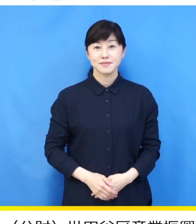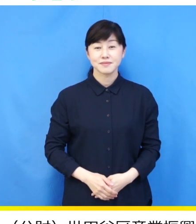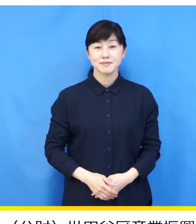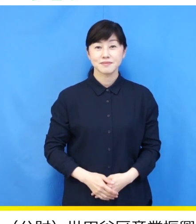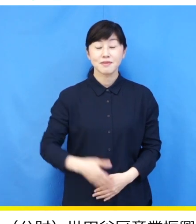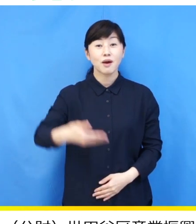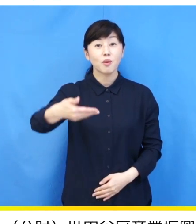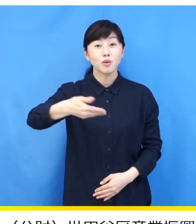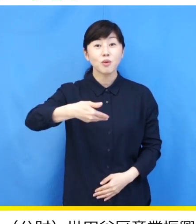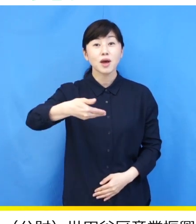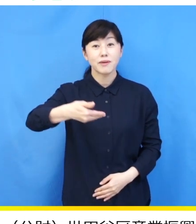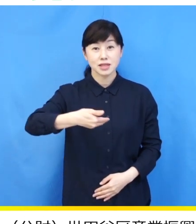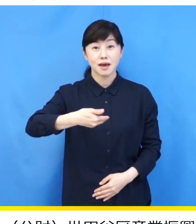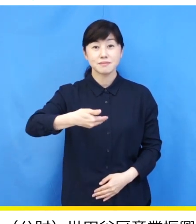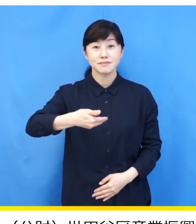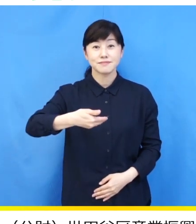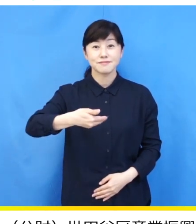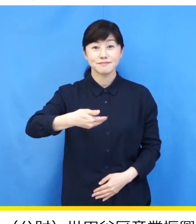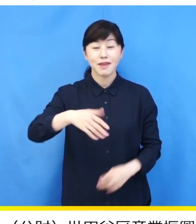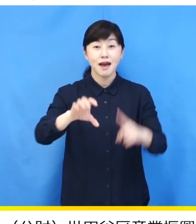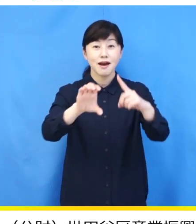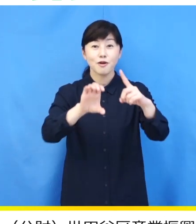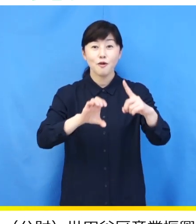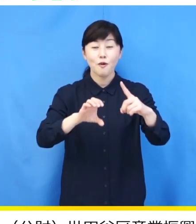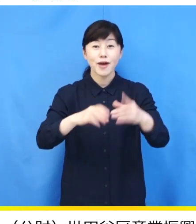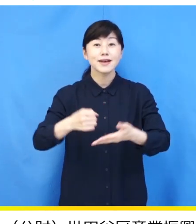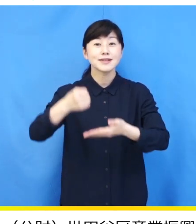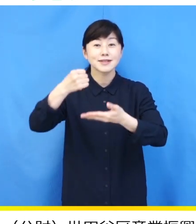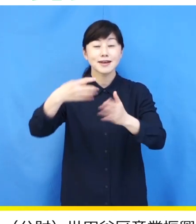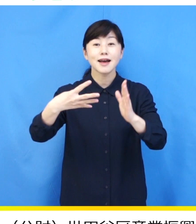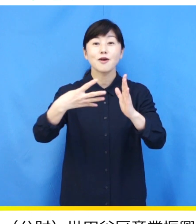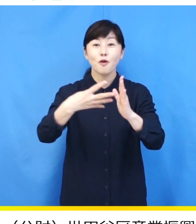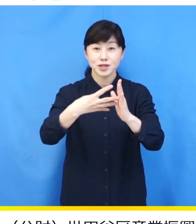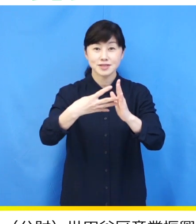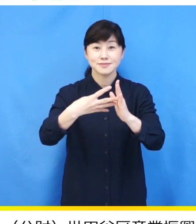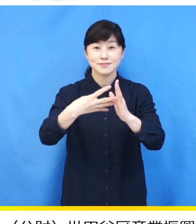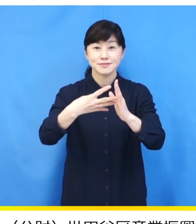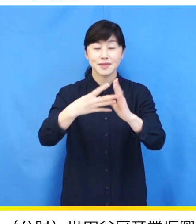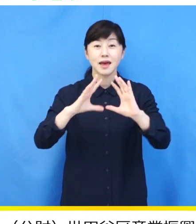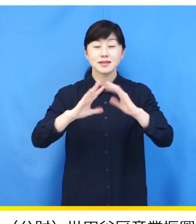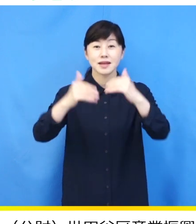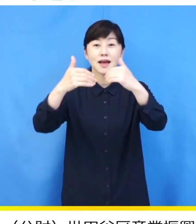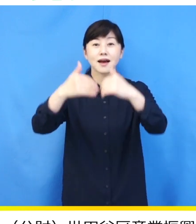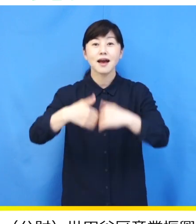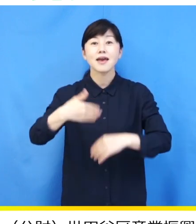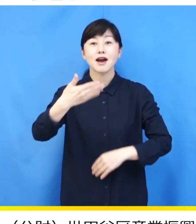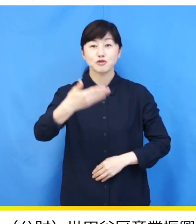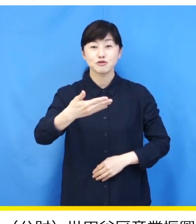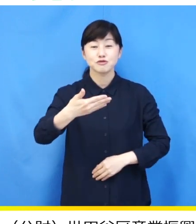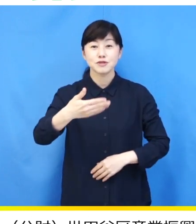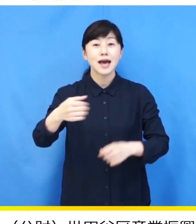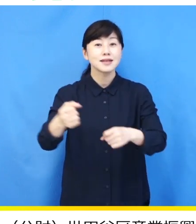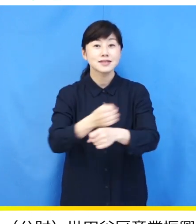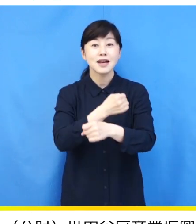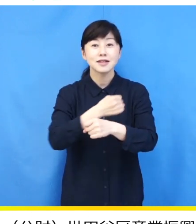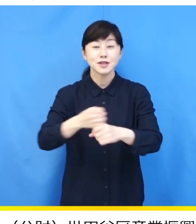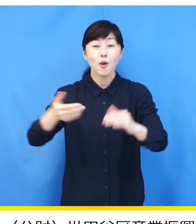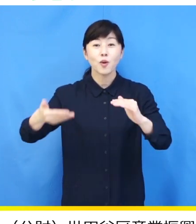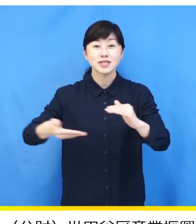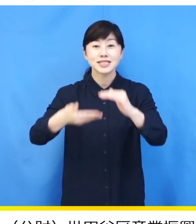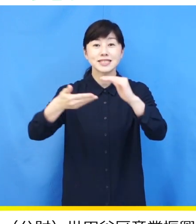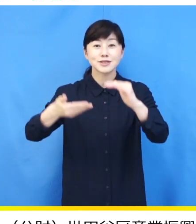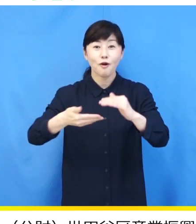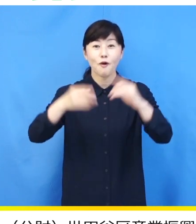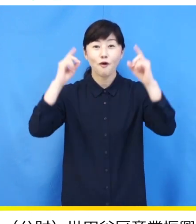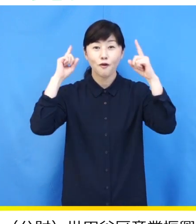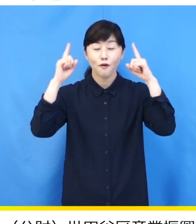お問い合わせは公益財団法人世田谷区産業振興公社